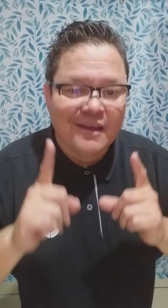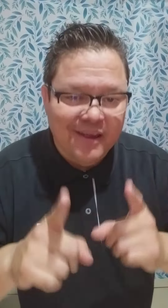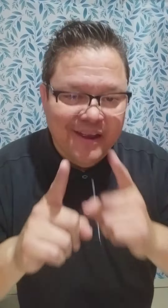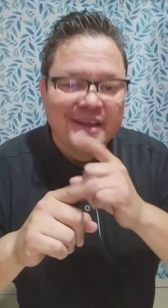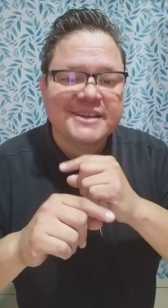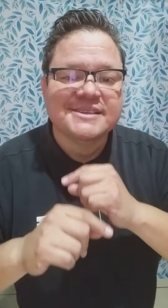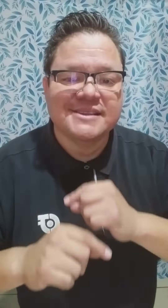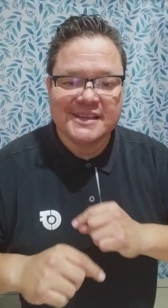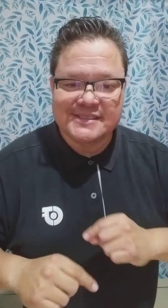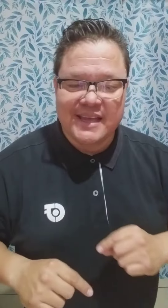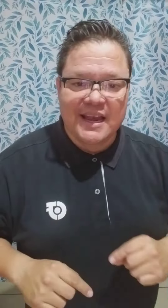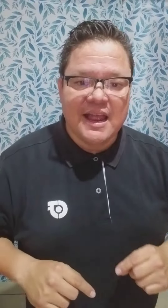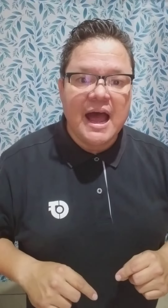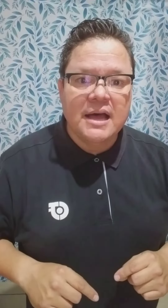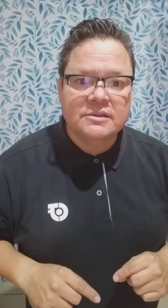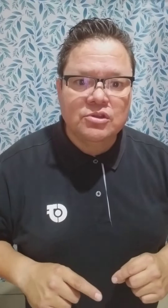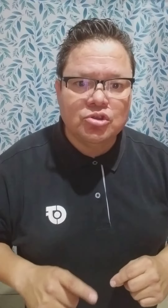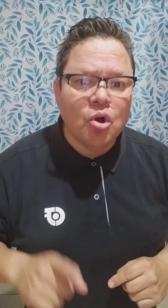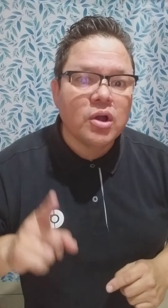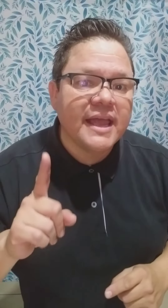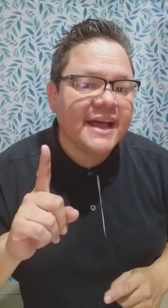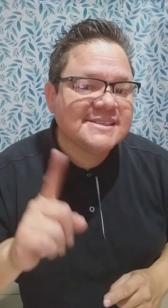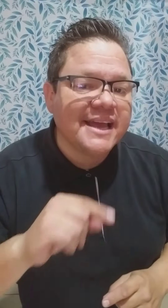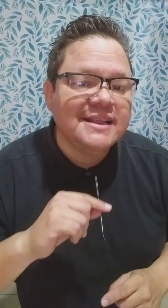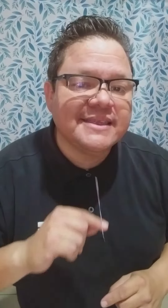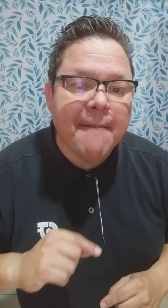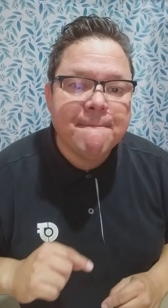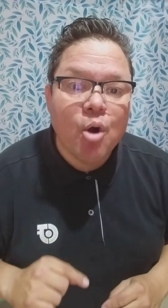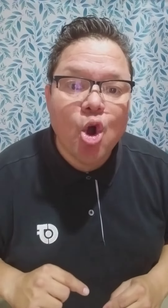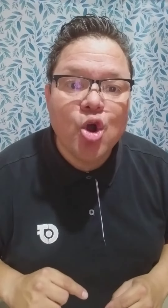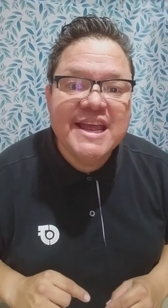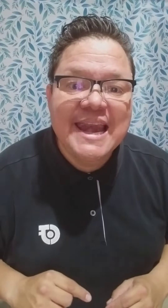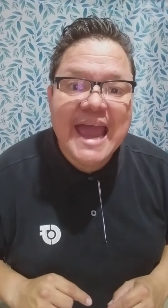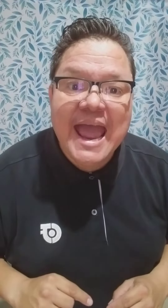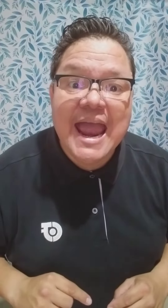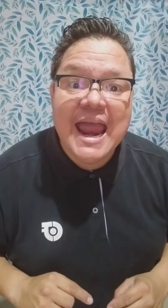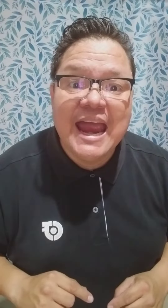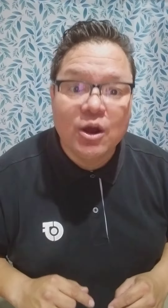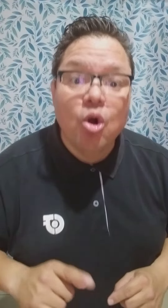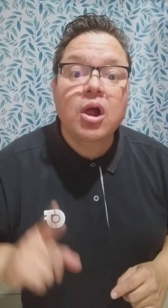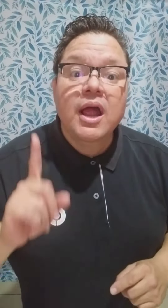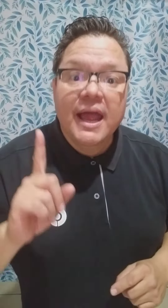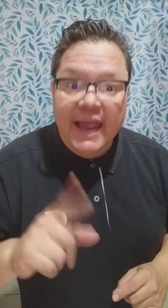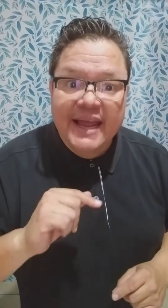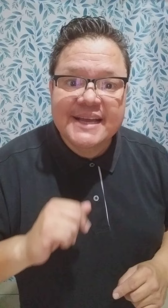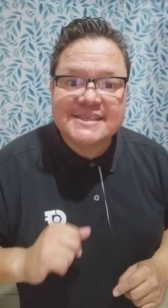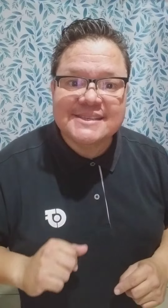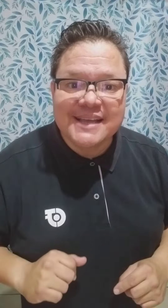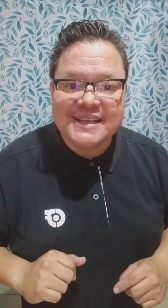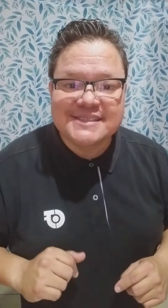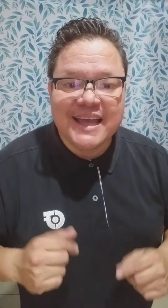este es el canto que hace el tamborilero este es el